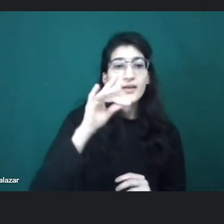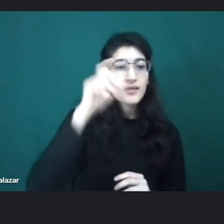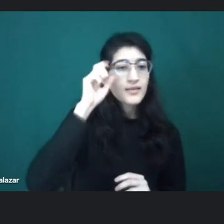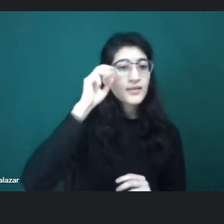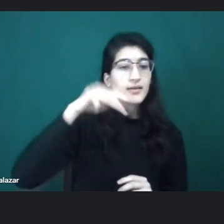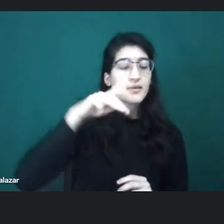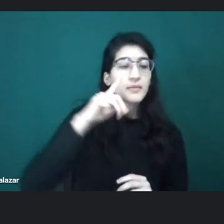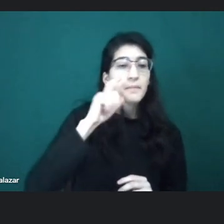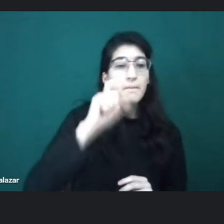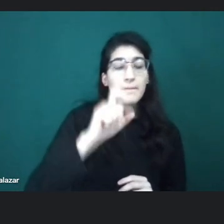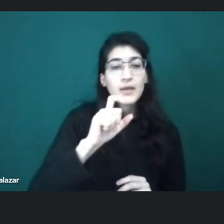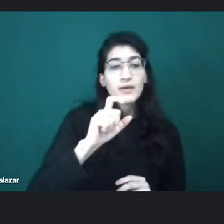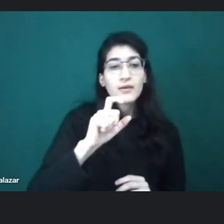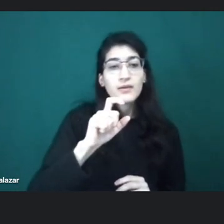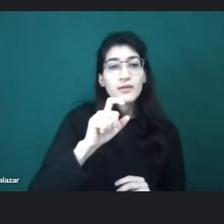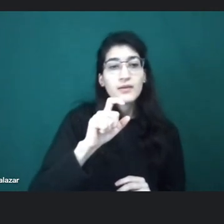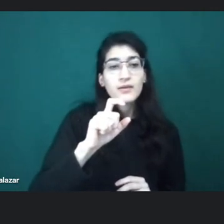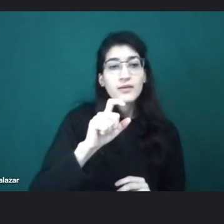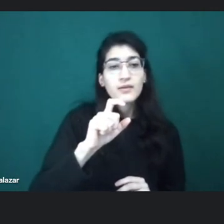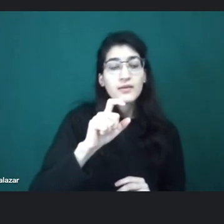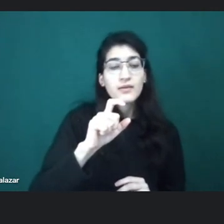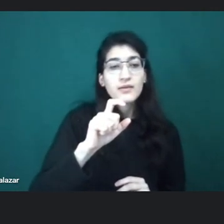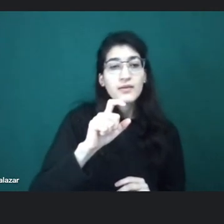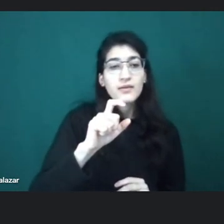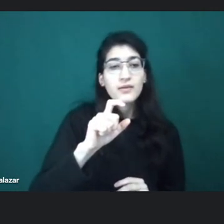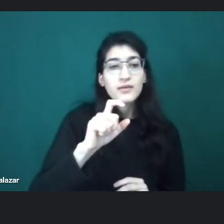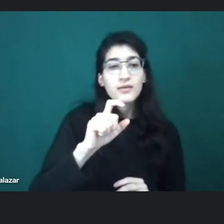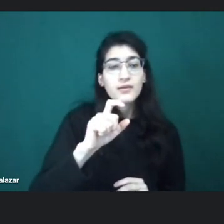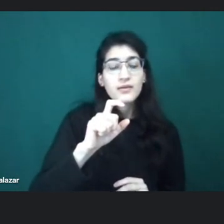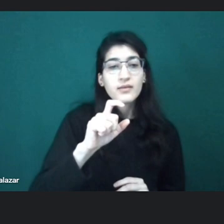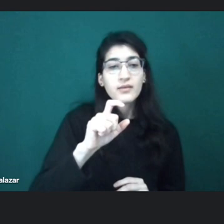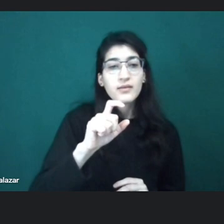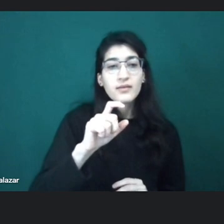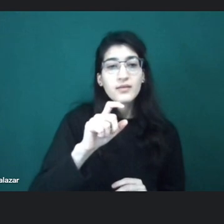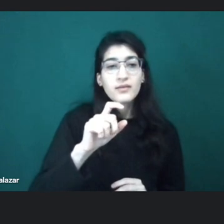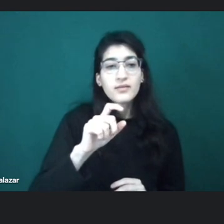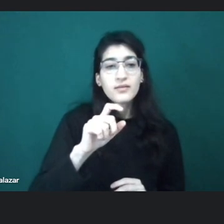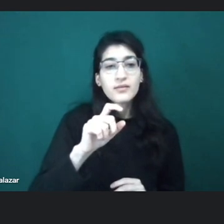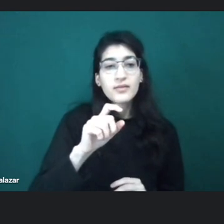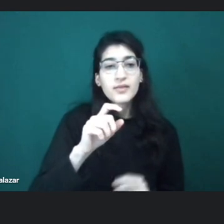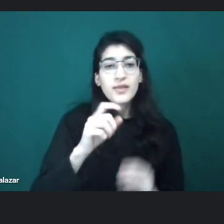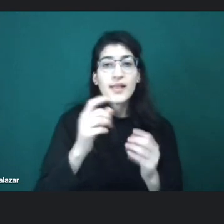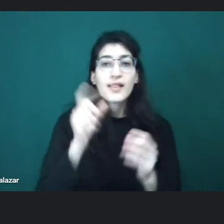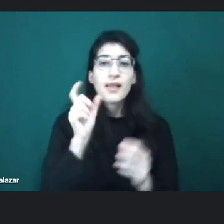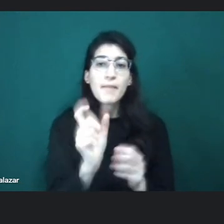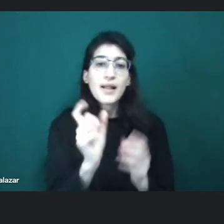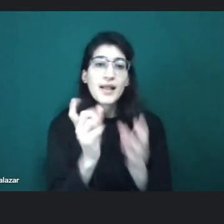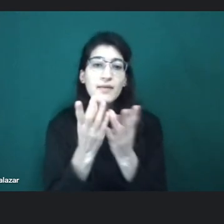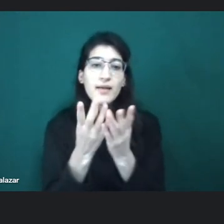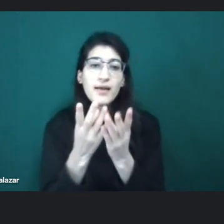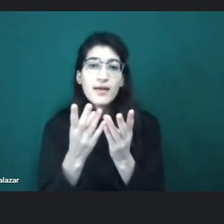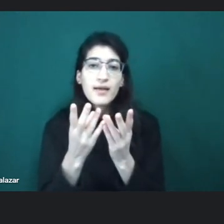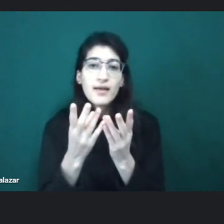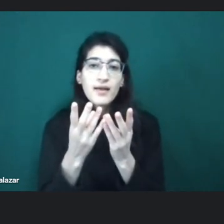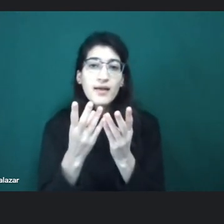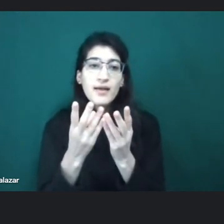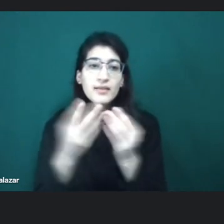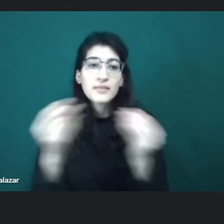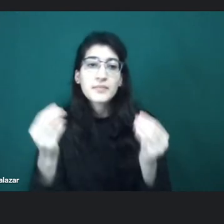Cuando termina en Y, academy. Academic, las terminadas en I son. Es